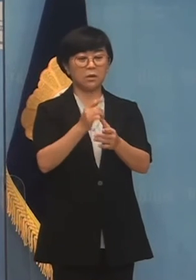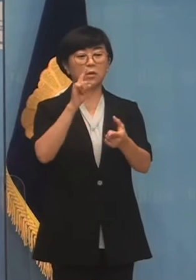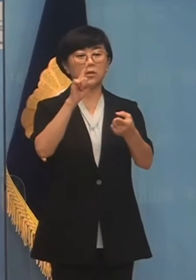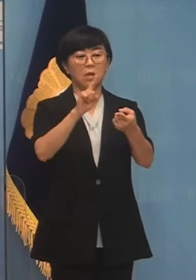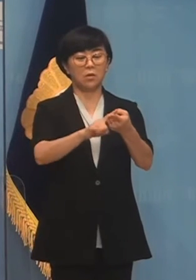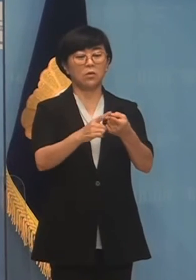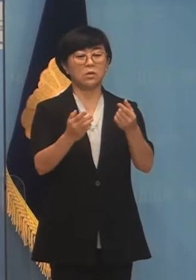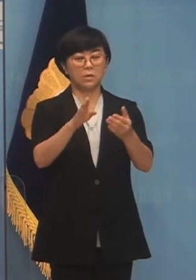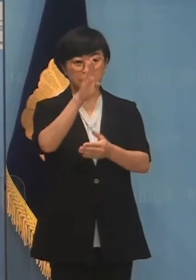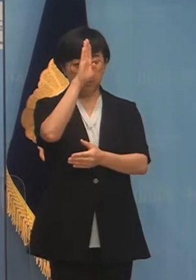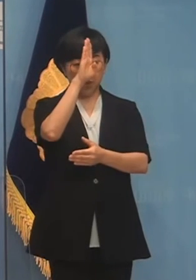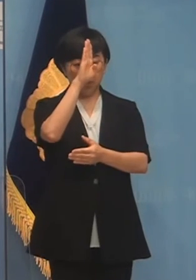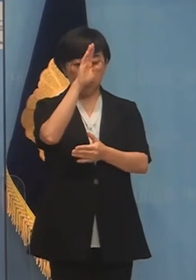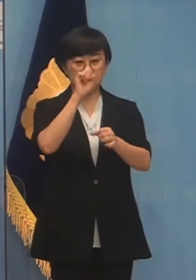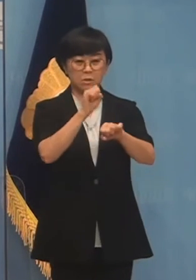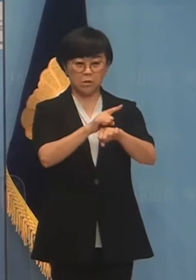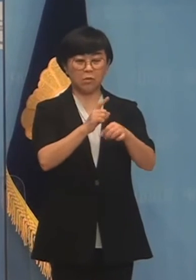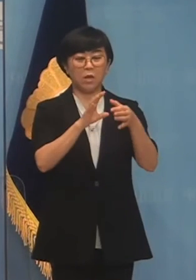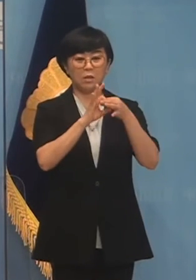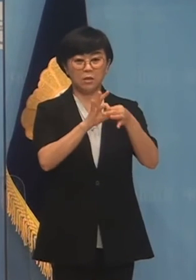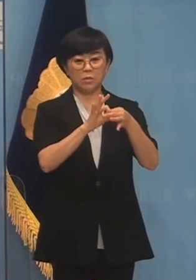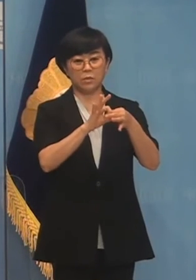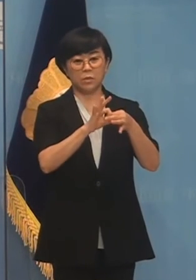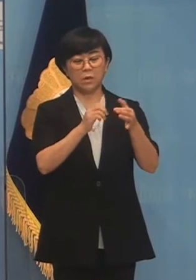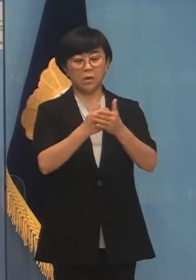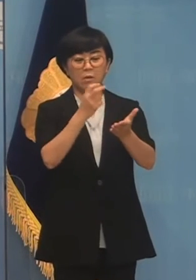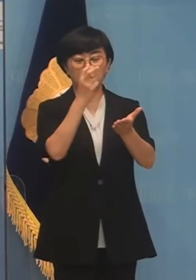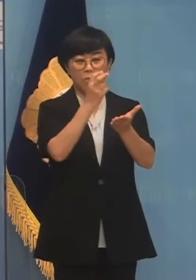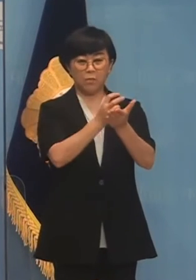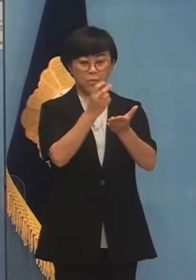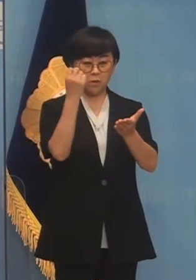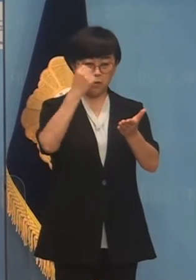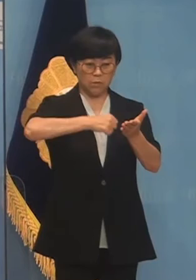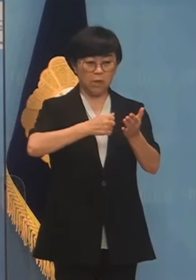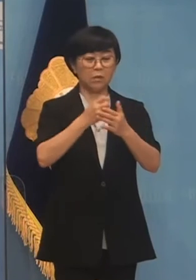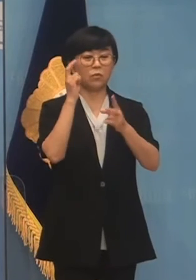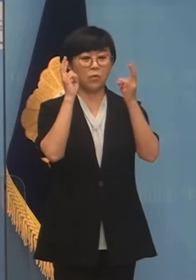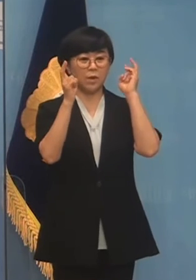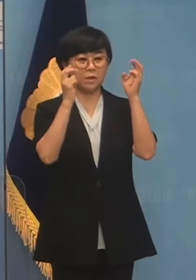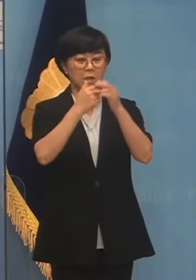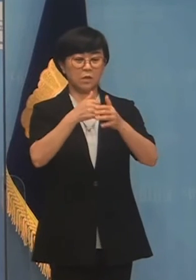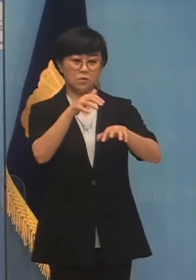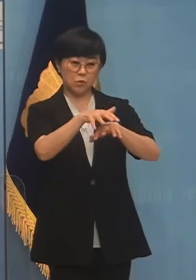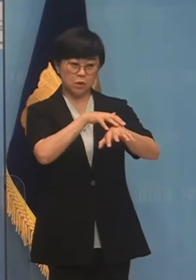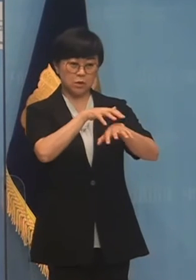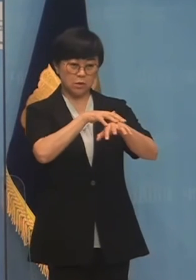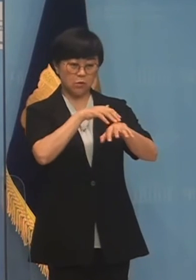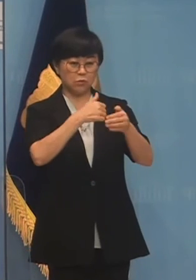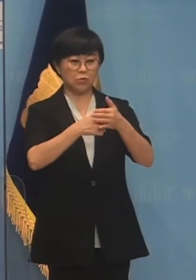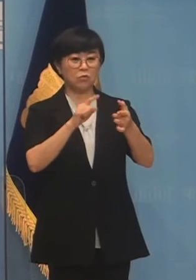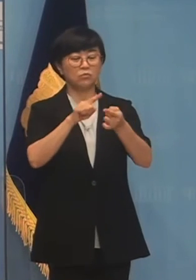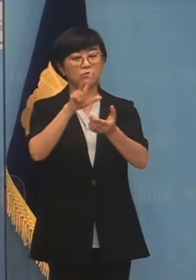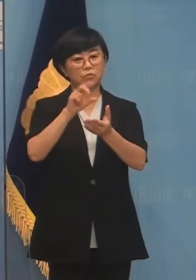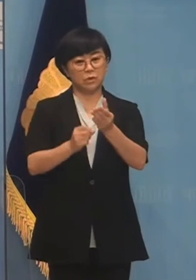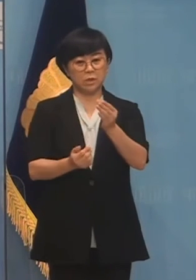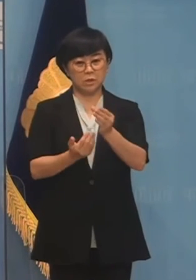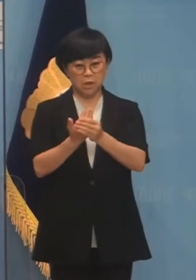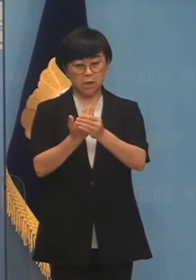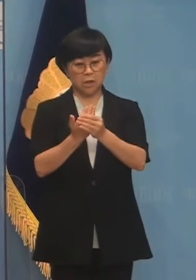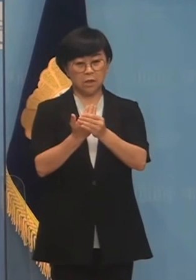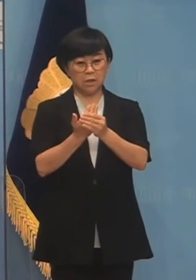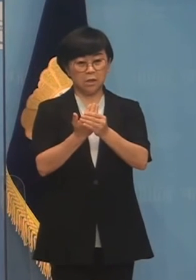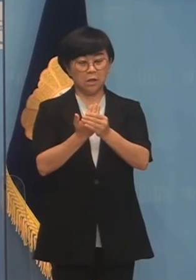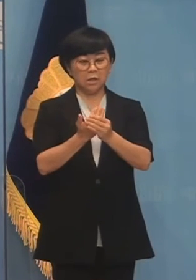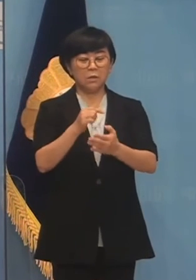자체로 직업성 질병과 관련된 법령 위반 등 기업의 조직적, 구조적 문제에서